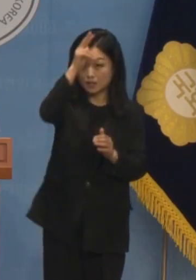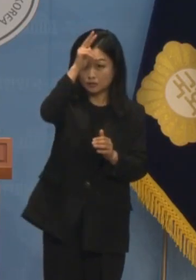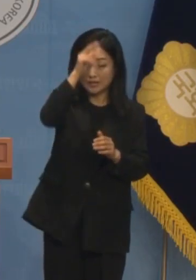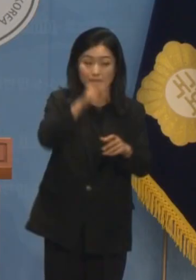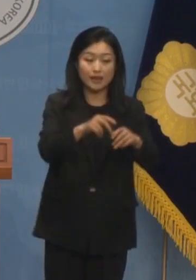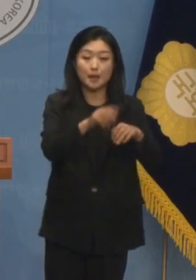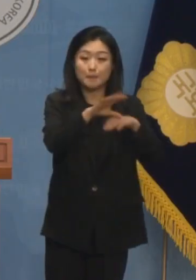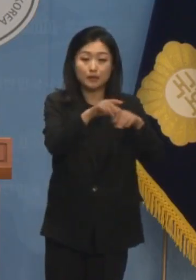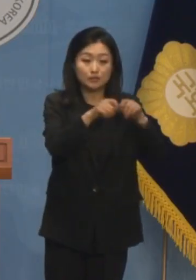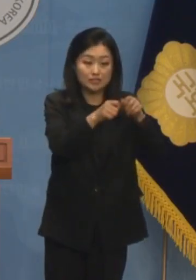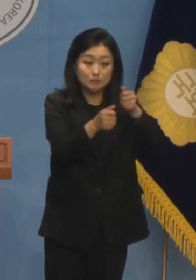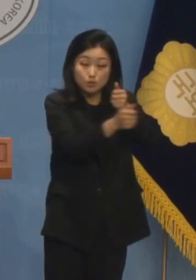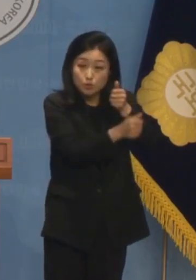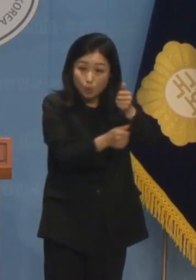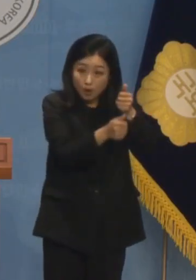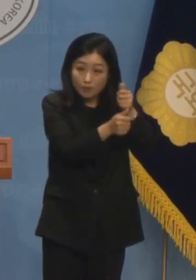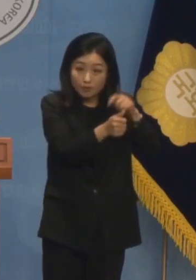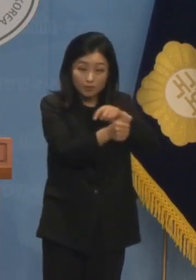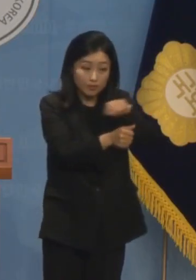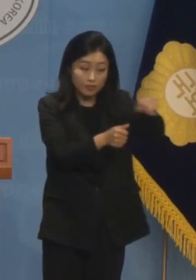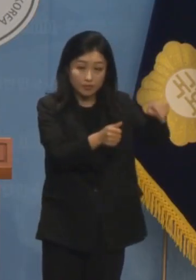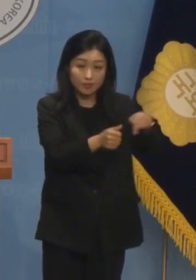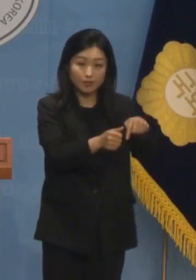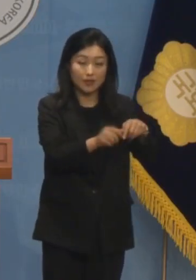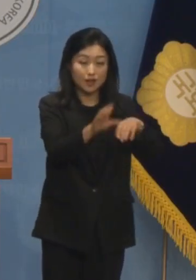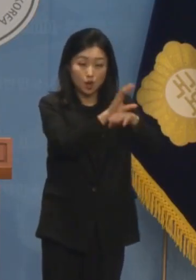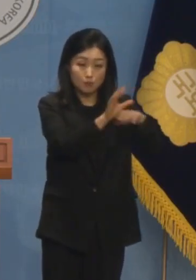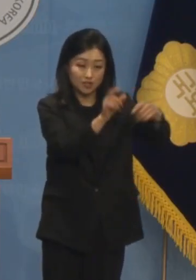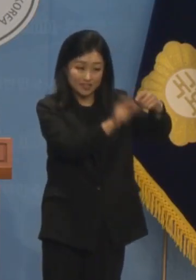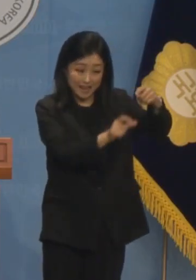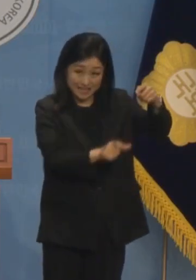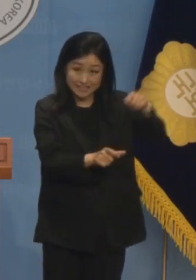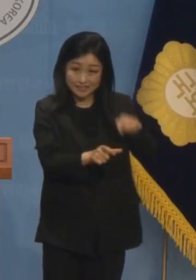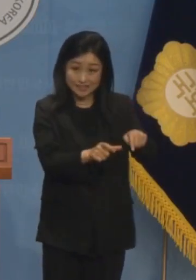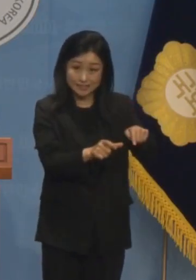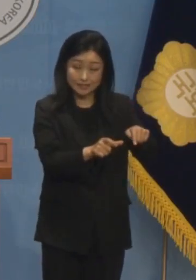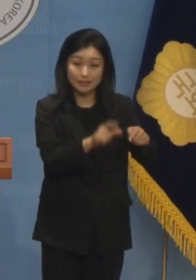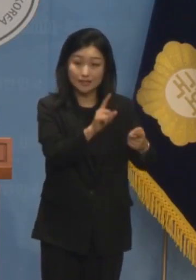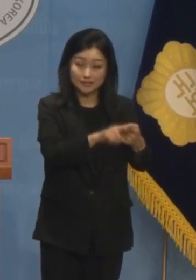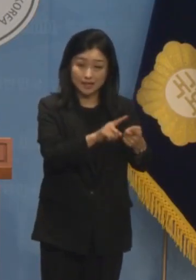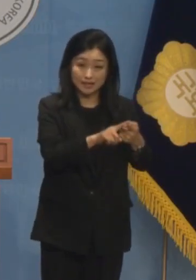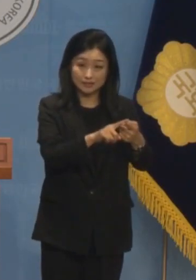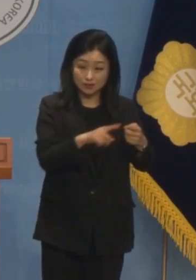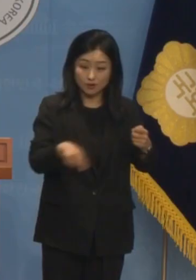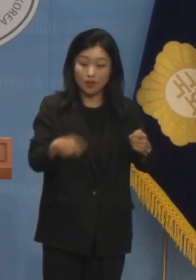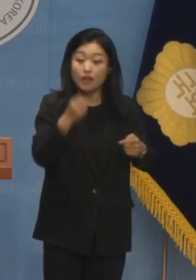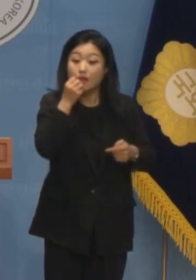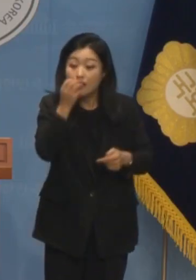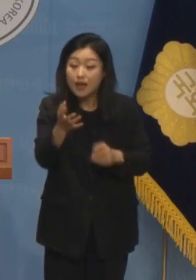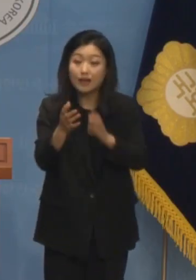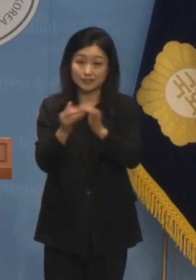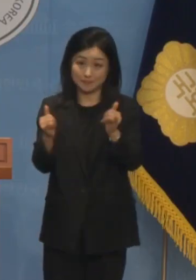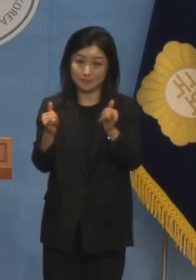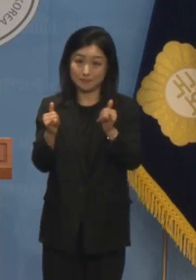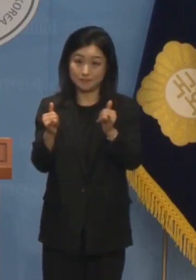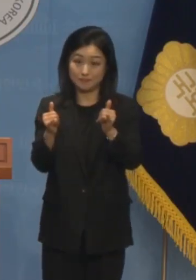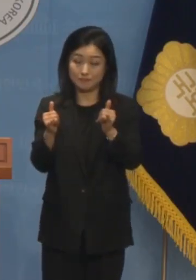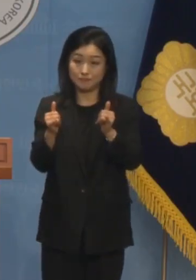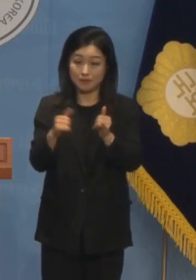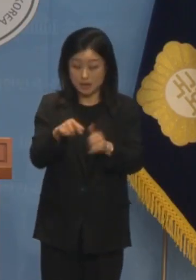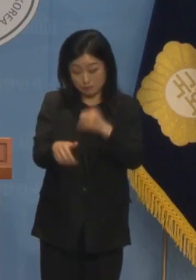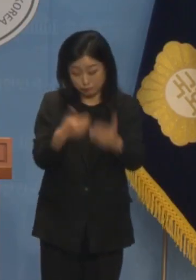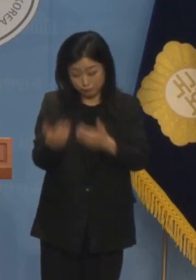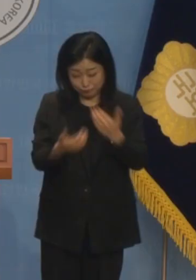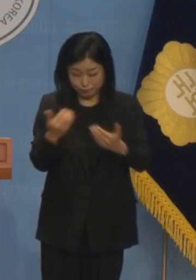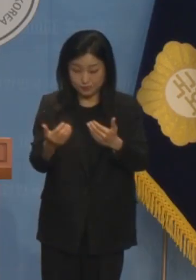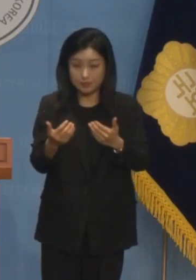방심위 민원인들의 개인정보 유출을 이유로 지난 1월 압수수색을 한 데 이어서 두 번째 압수수색입니다.